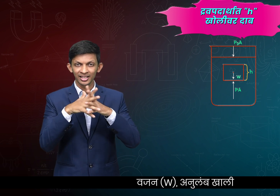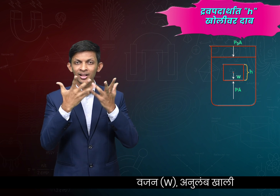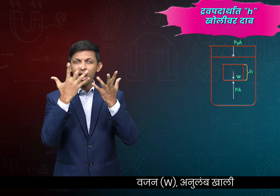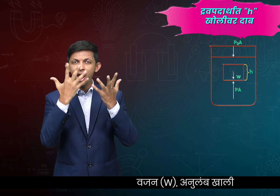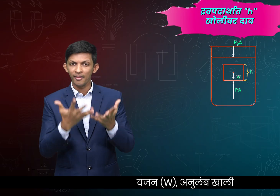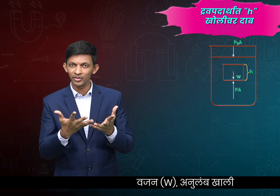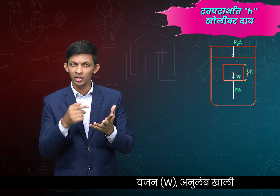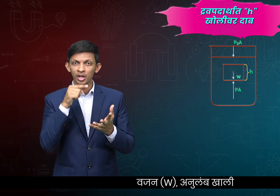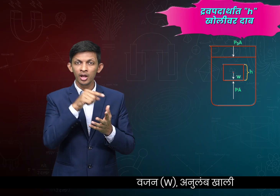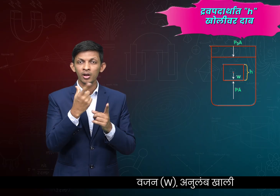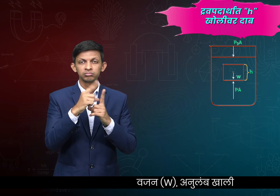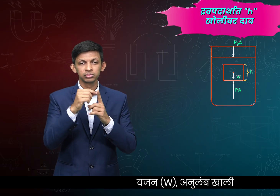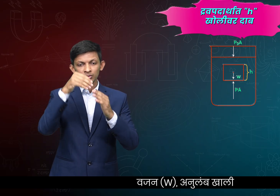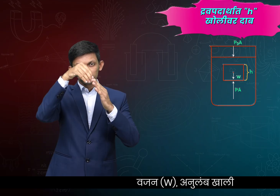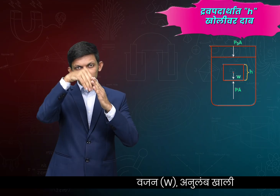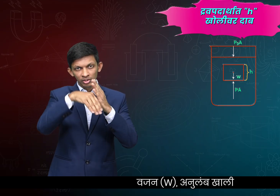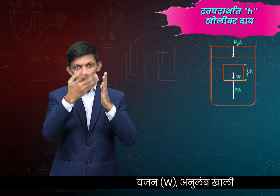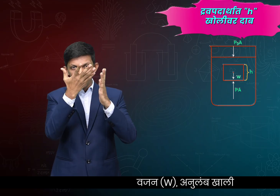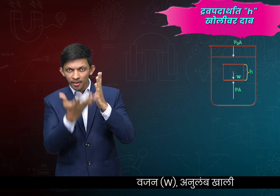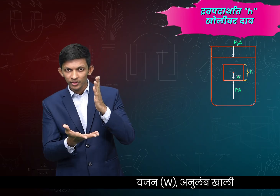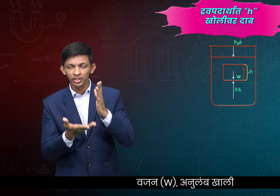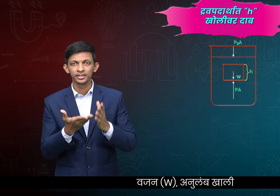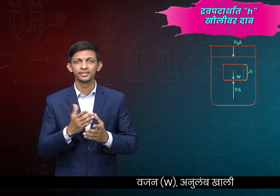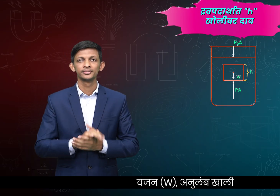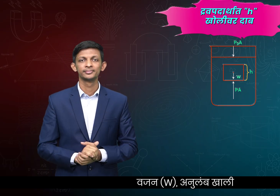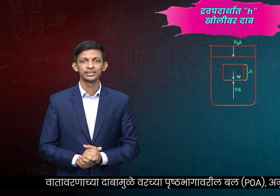वजन W अनुलंब खाली.